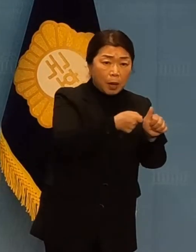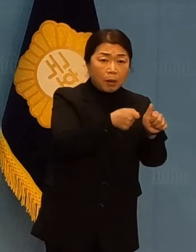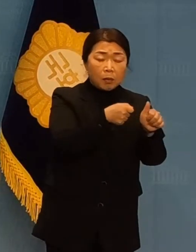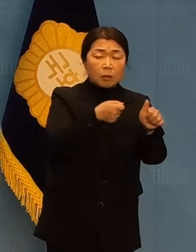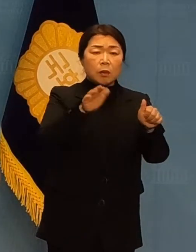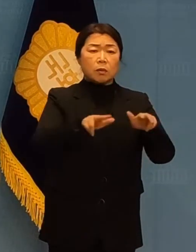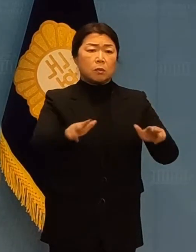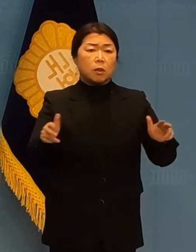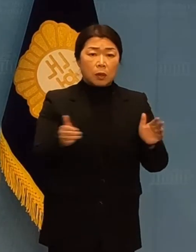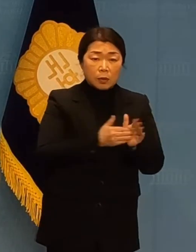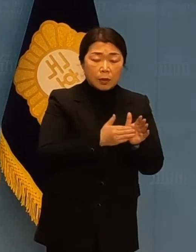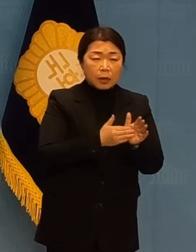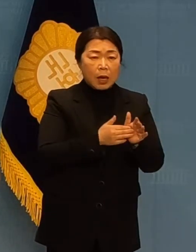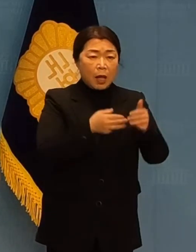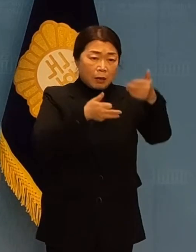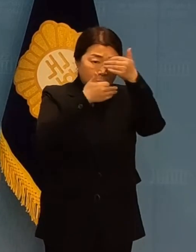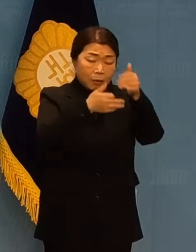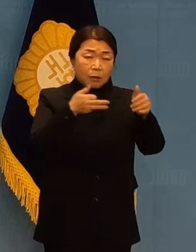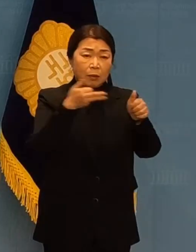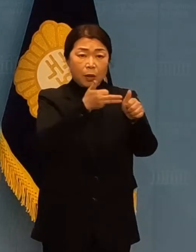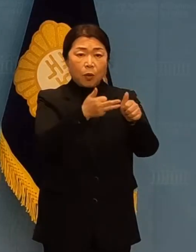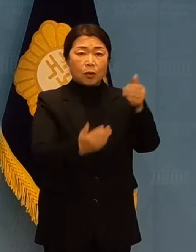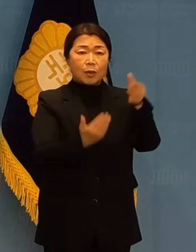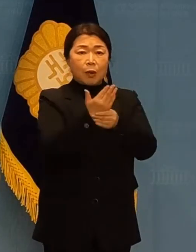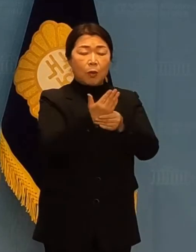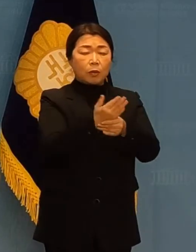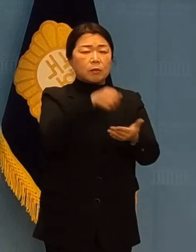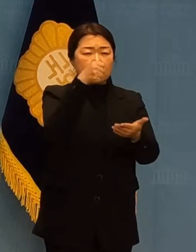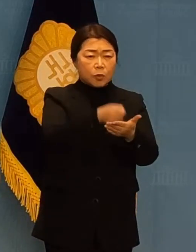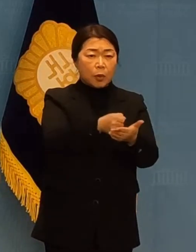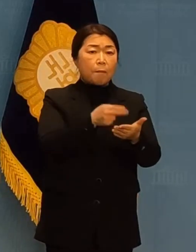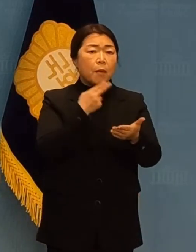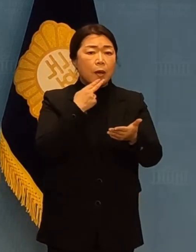아직까지도 테러 사건으로 지정하지 않은 채 방치하고 있습니다.